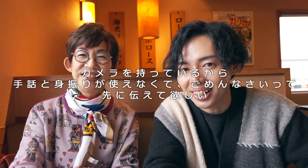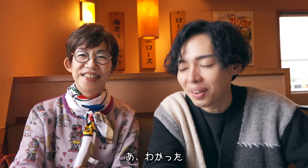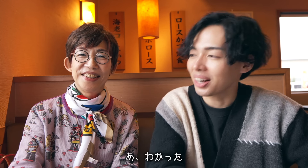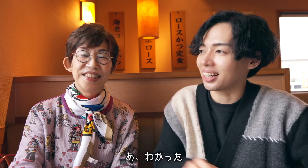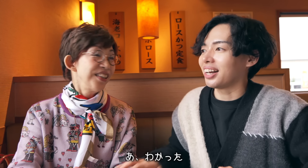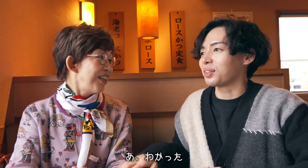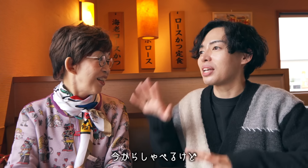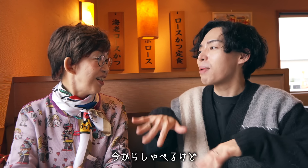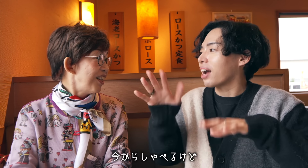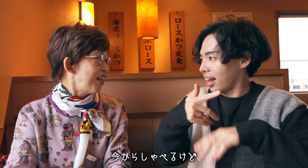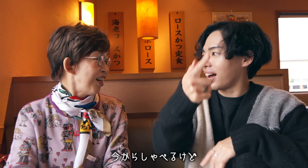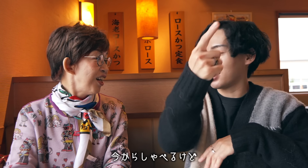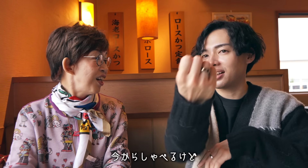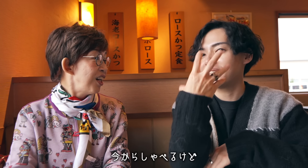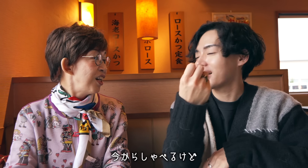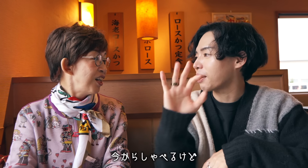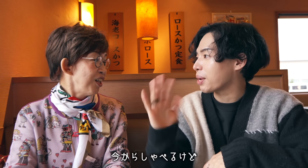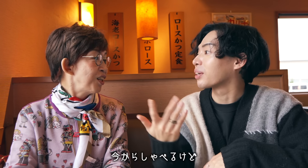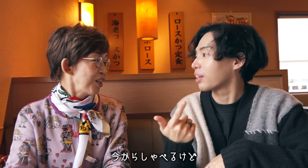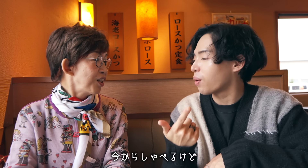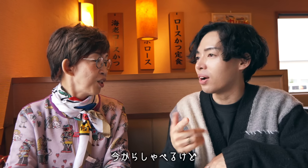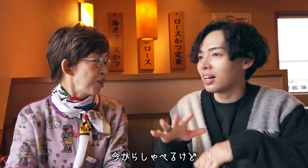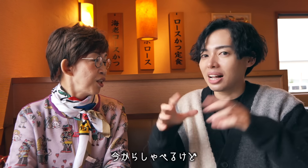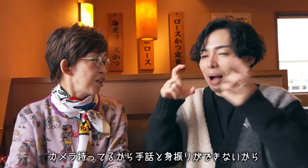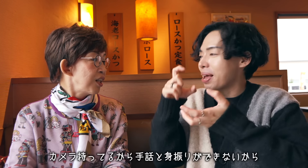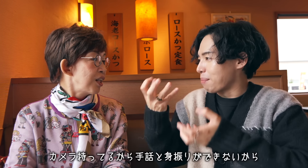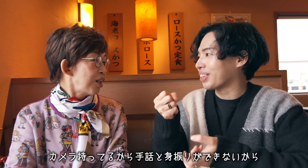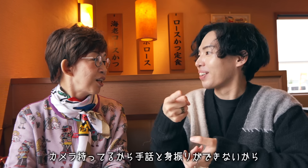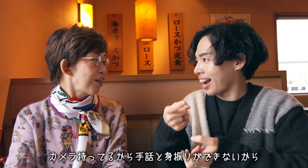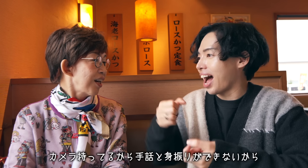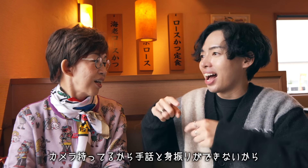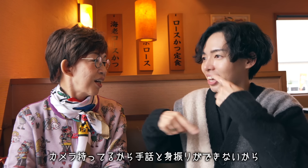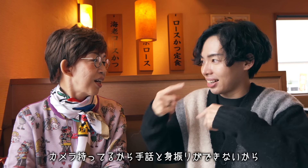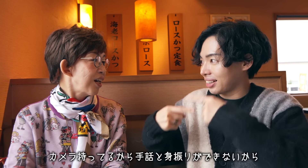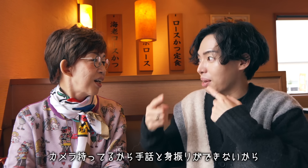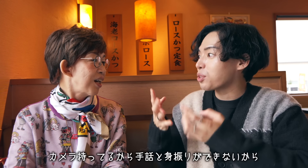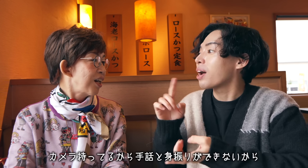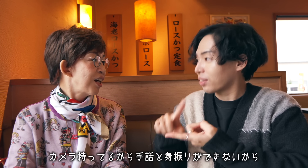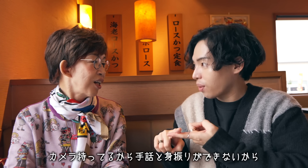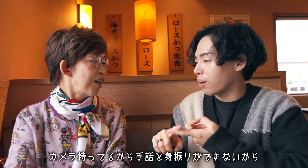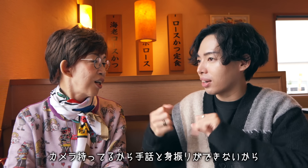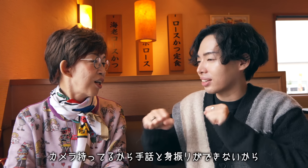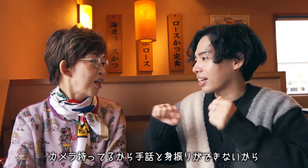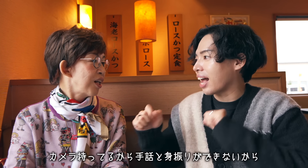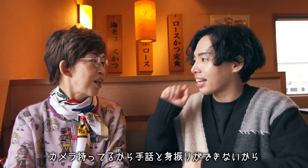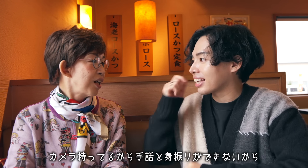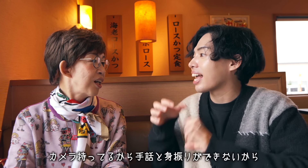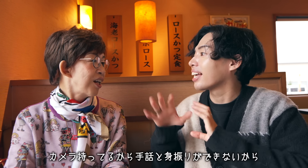あ、分かった。今から喋るけど、カメラ持ってるから、で、手話とができない